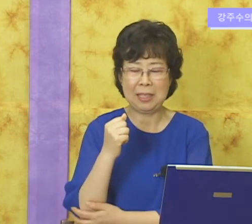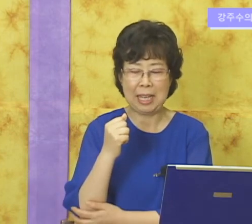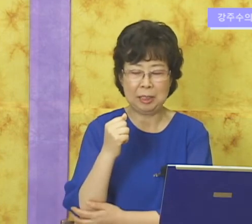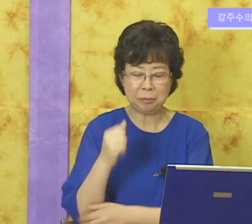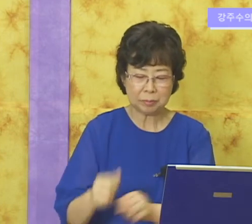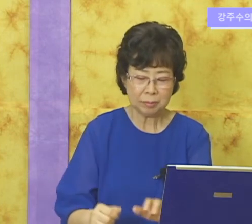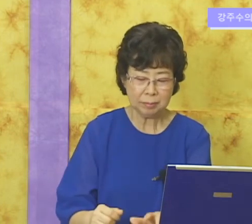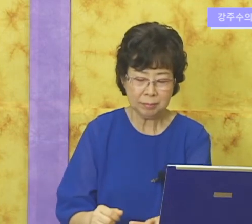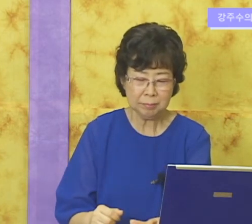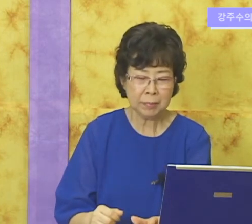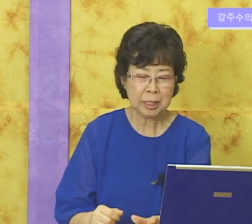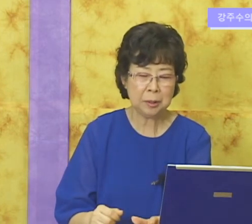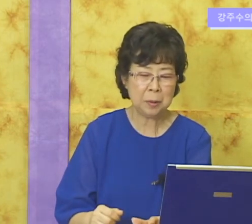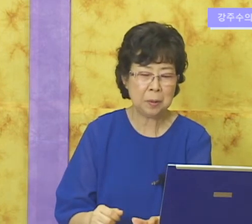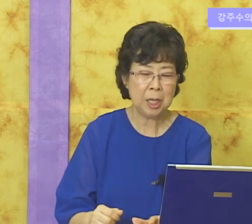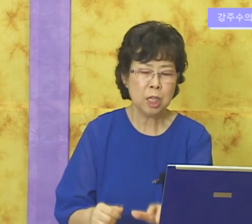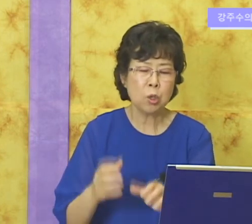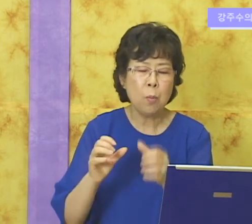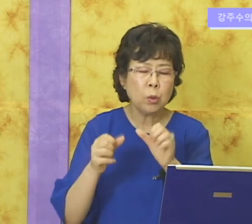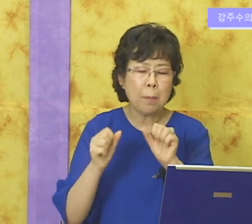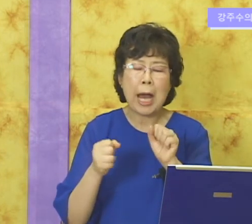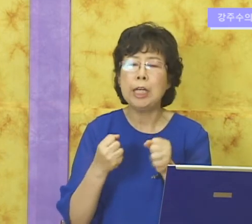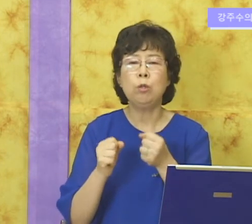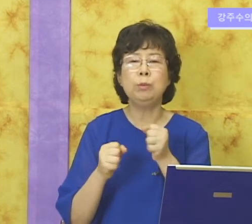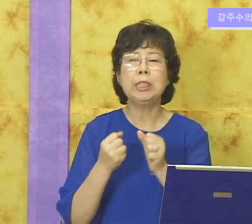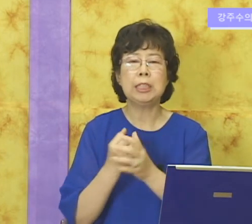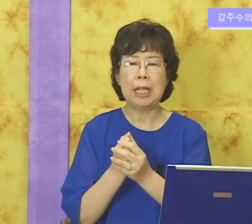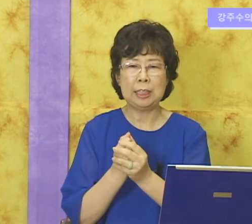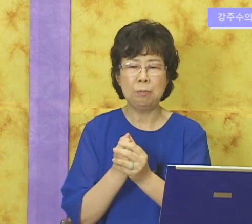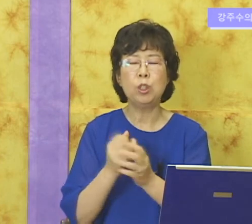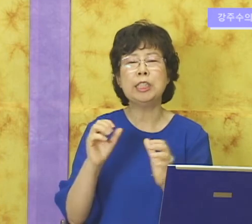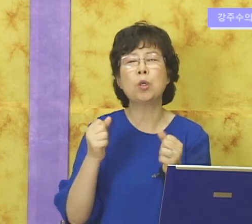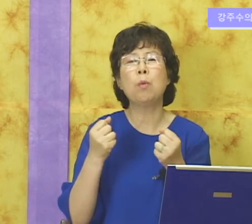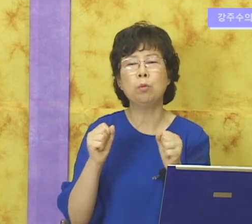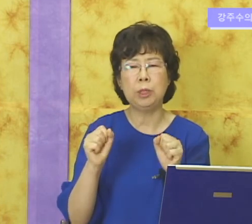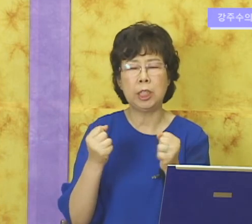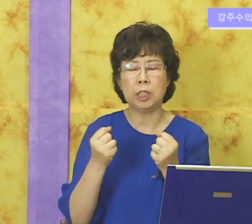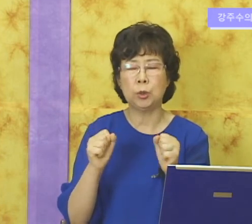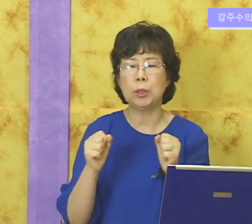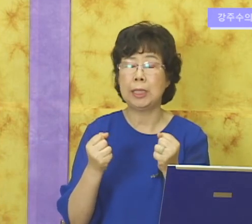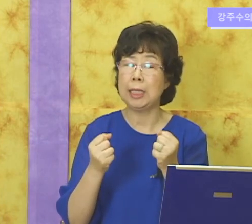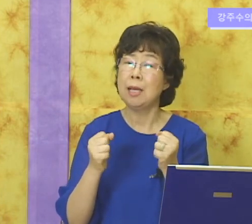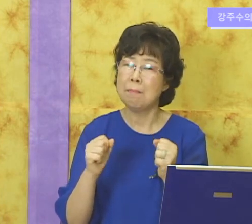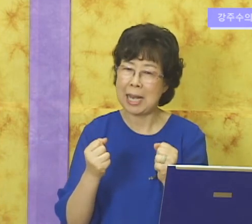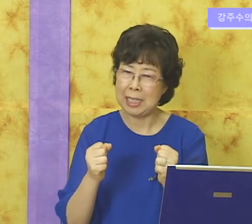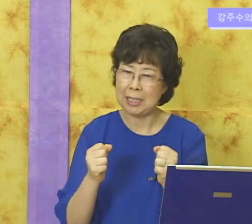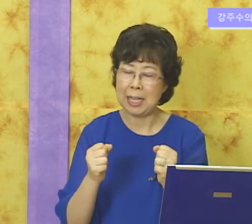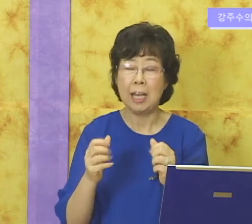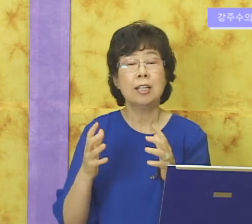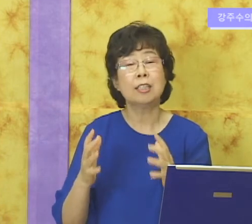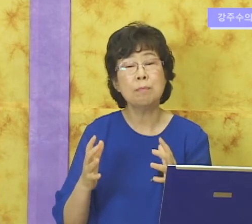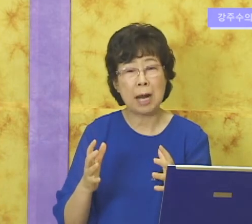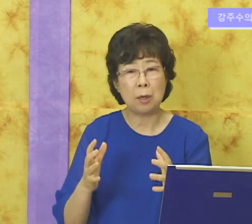않습니다. 그리고 손목도 많이 움직이지는 않습니다. 물론 이제 손목 움직이는 수어들이 많이 있는데 그거